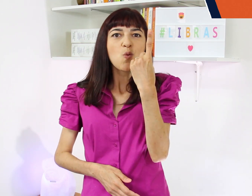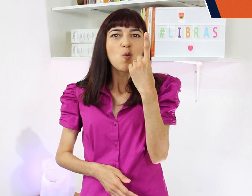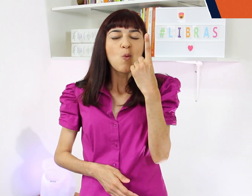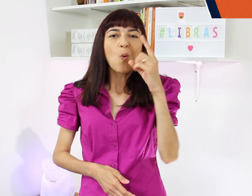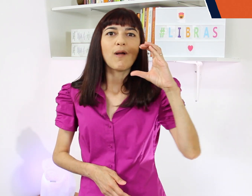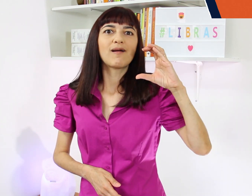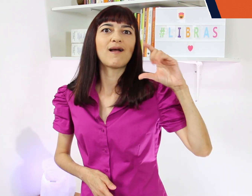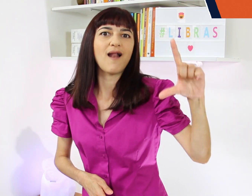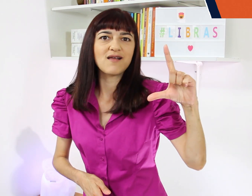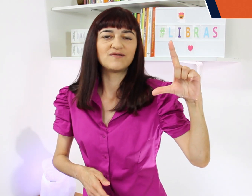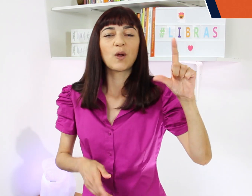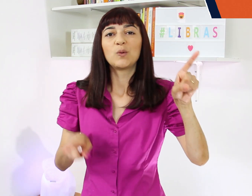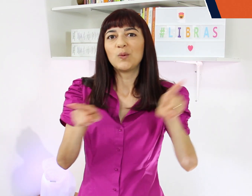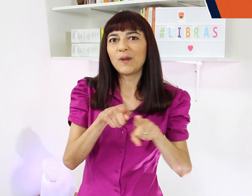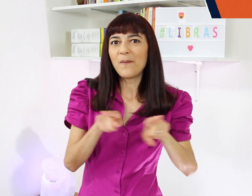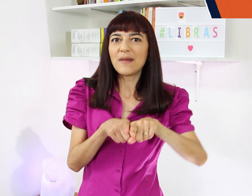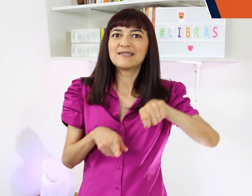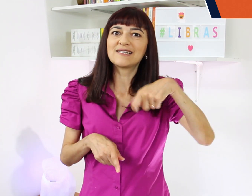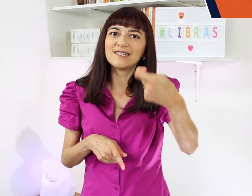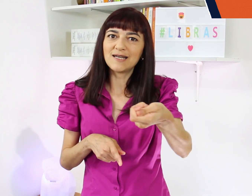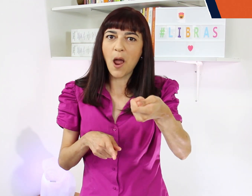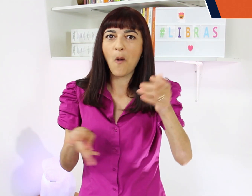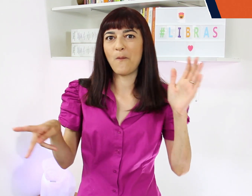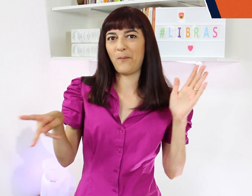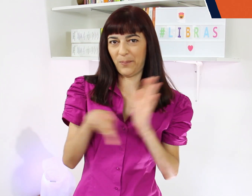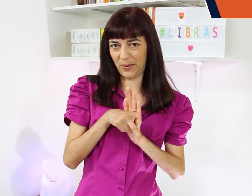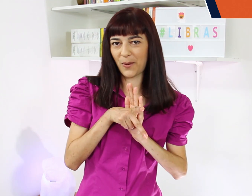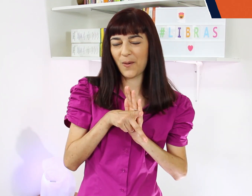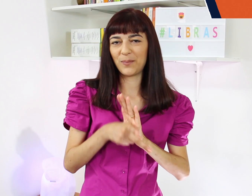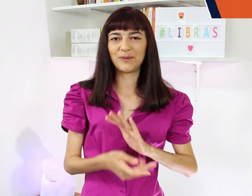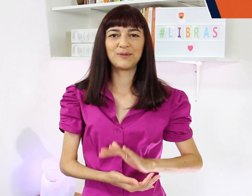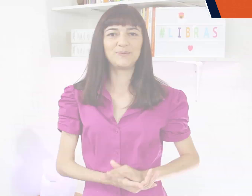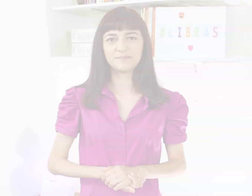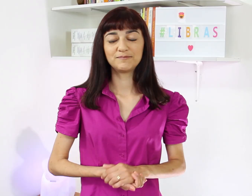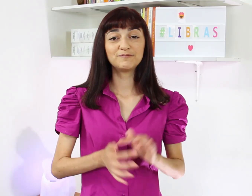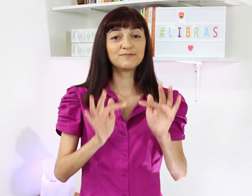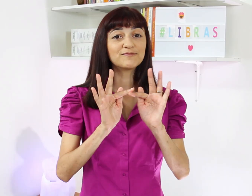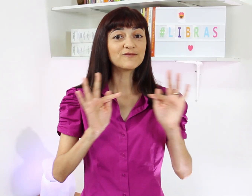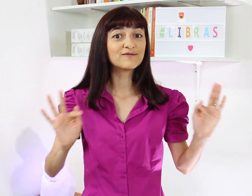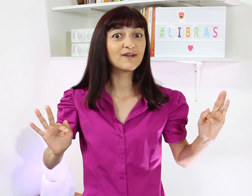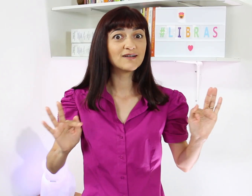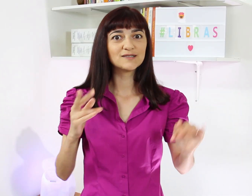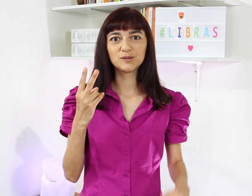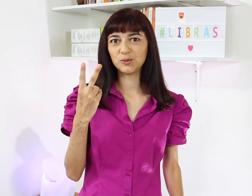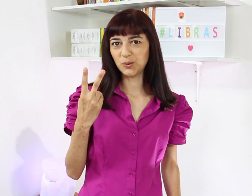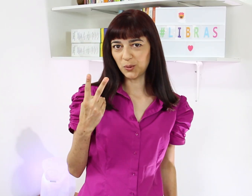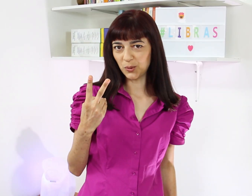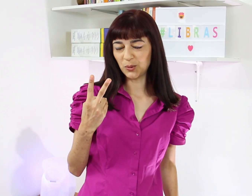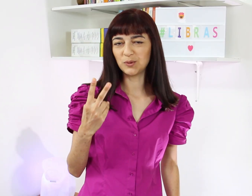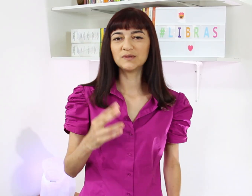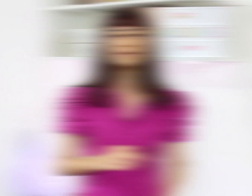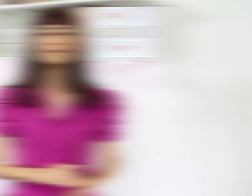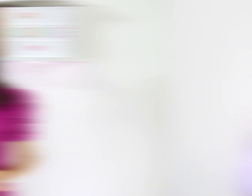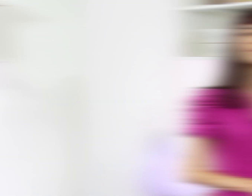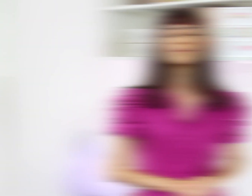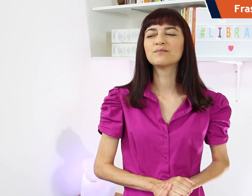classificadores que podem representar um meio de transporte. Vamos ver agora a frase 2.